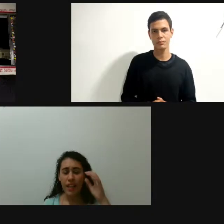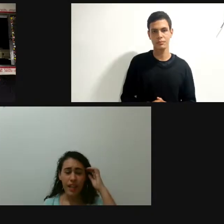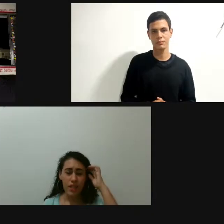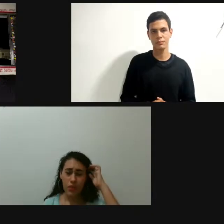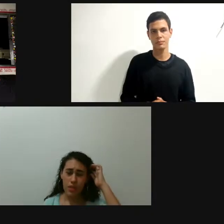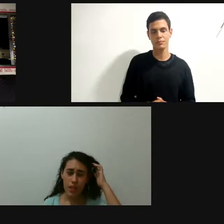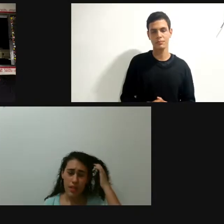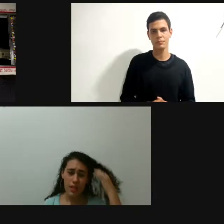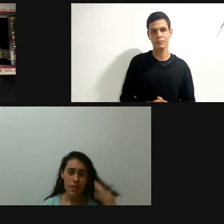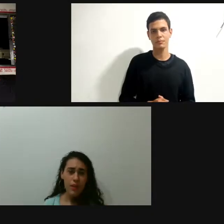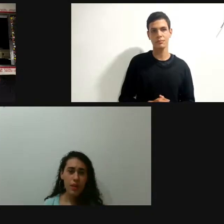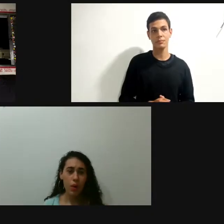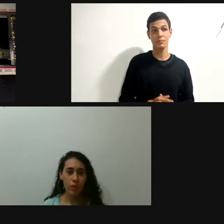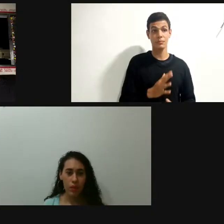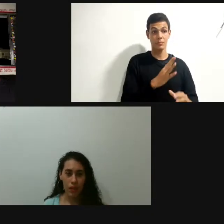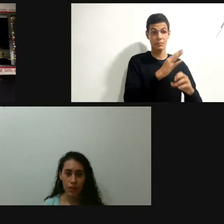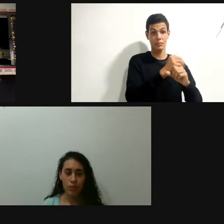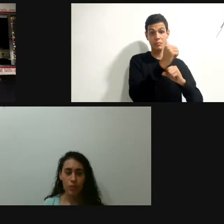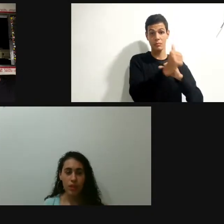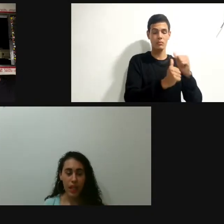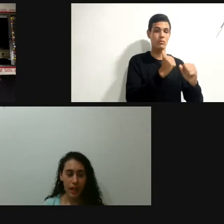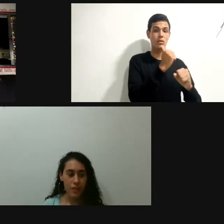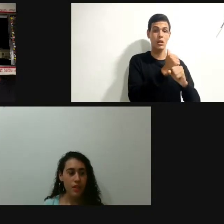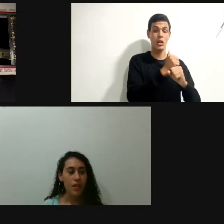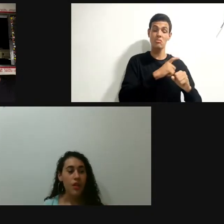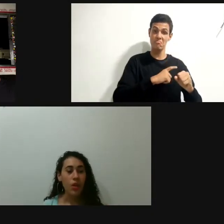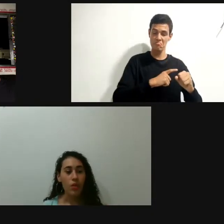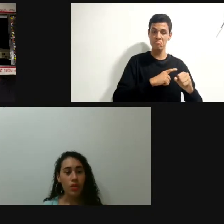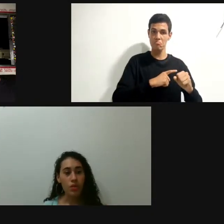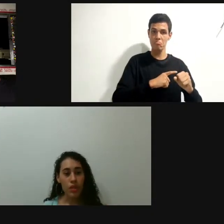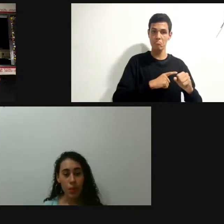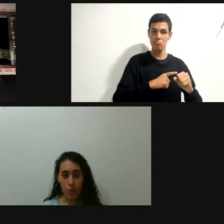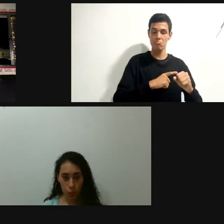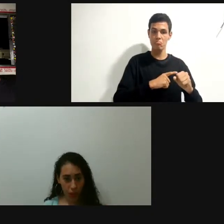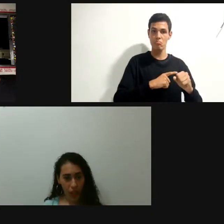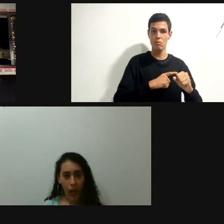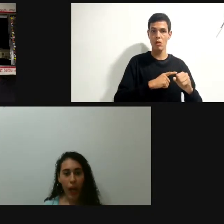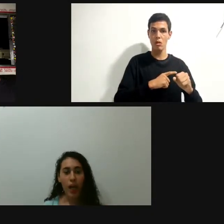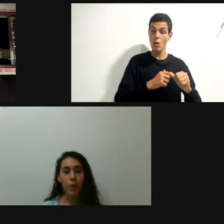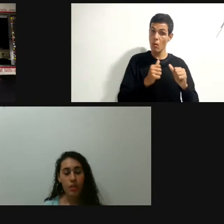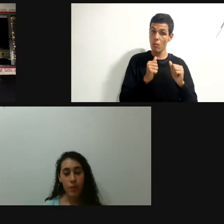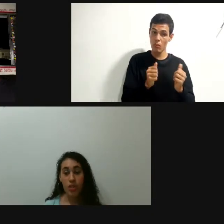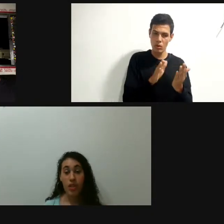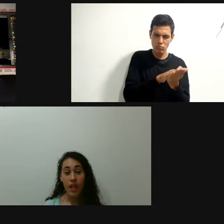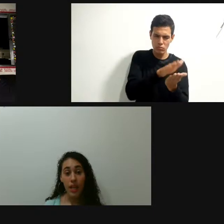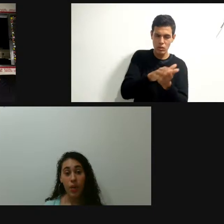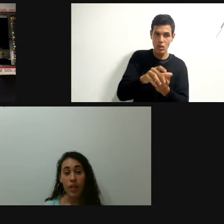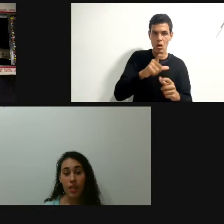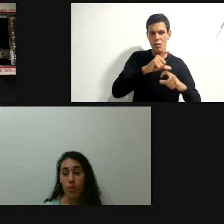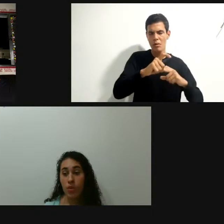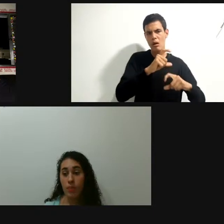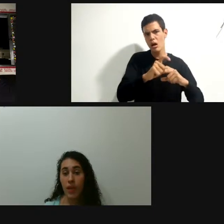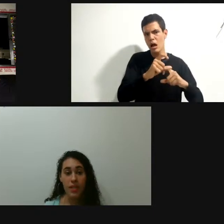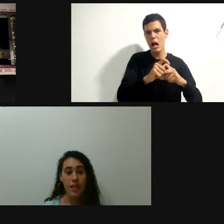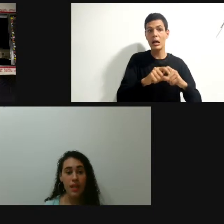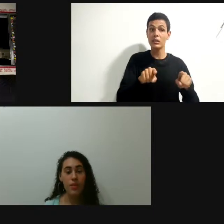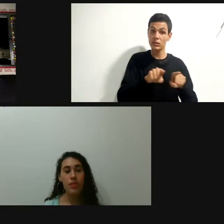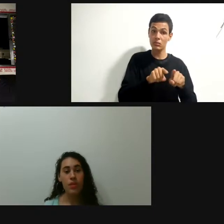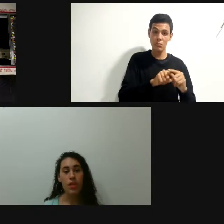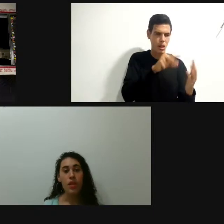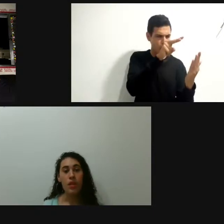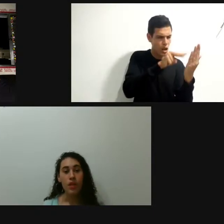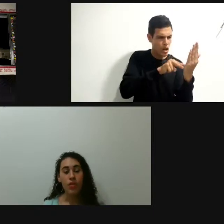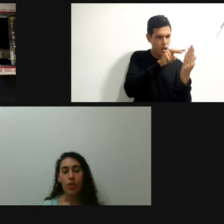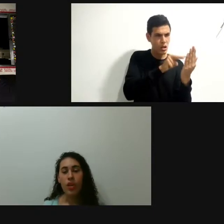Na internet vocês encontram um site onde você pode publicar e você pode ler quadrinhos